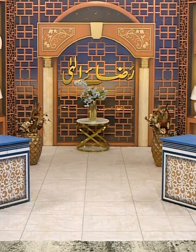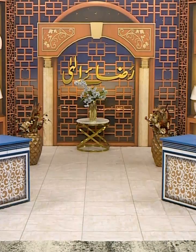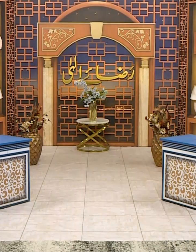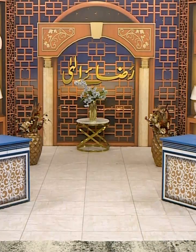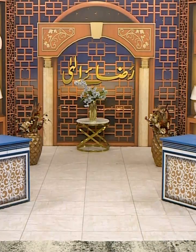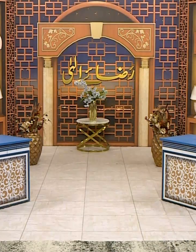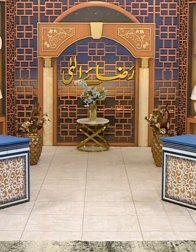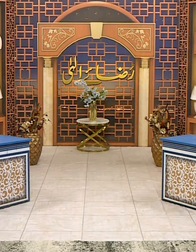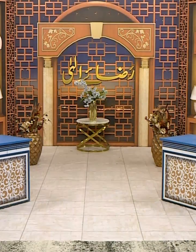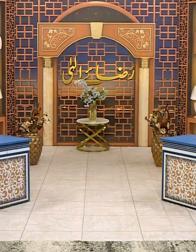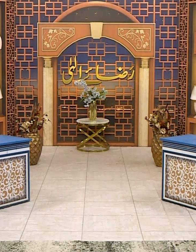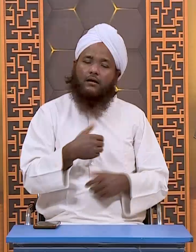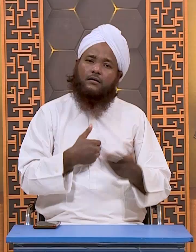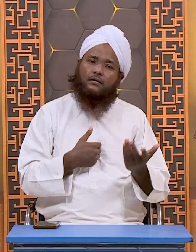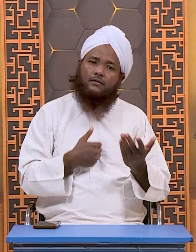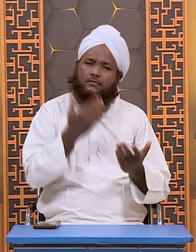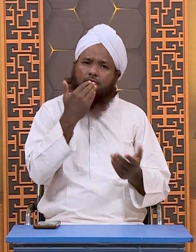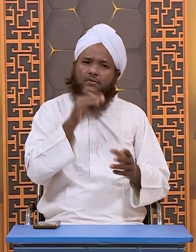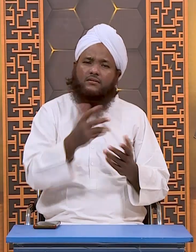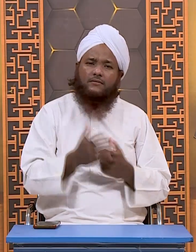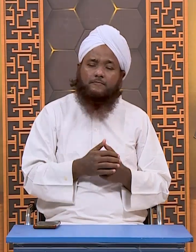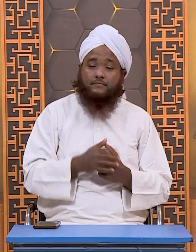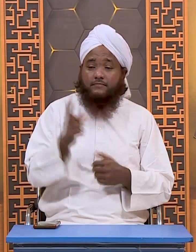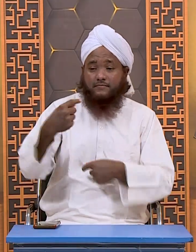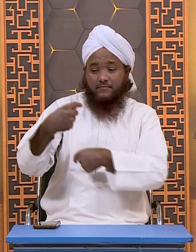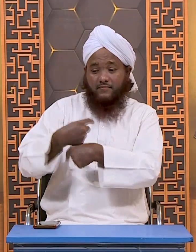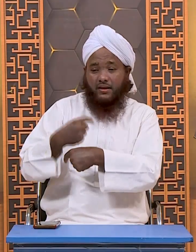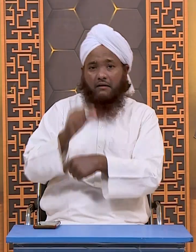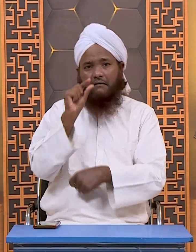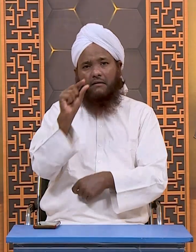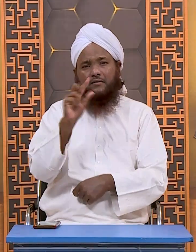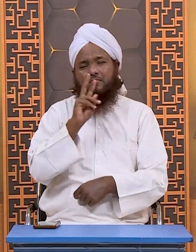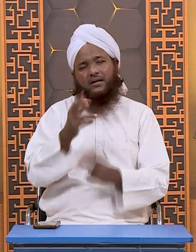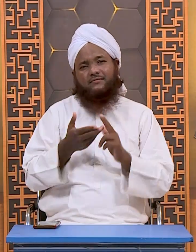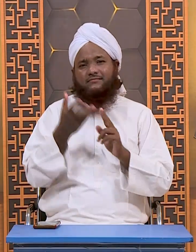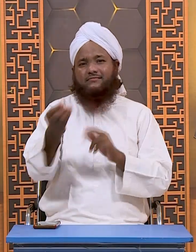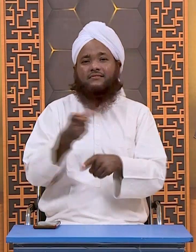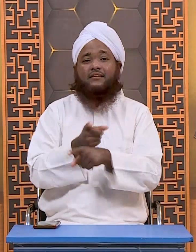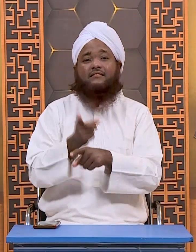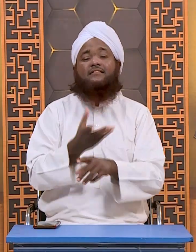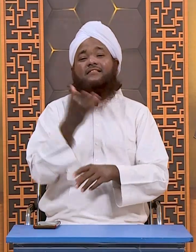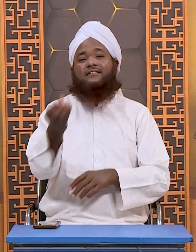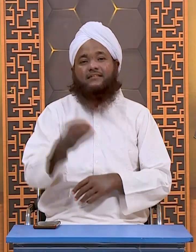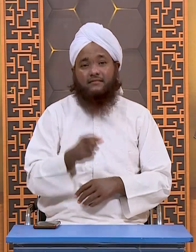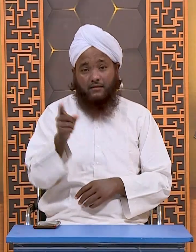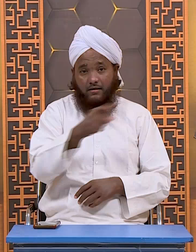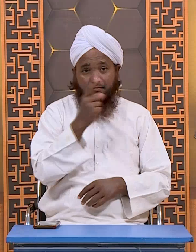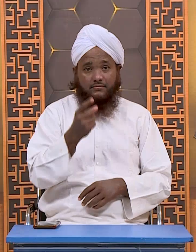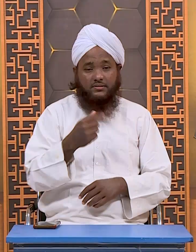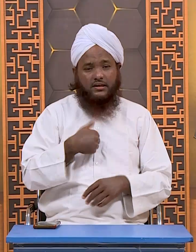مسکراہٹ آ جائے، وہ خوش ہو جاؤں۔ بڑا پیارا اس نے ایک لائن میں ایک جملہ بیان کیا۔ وہ جملہ کیا تھا؟ یہ وقت بھی گزر